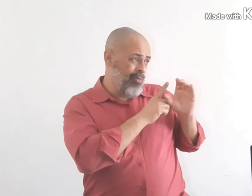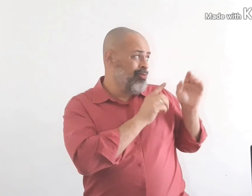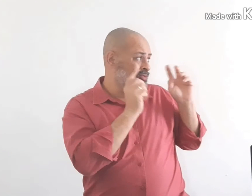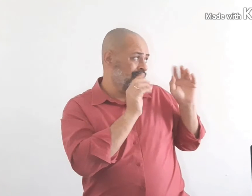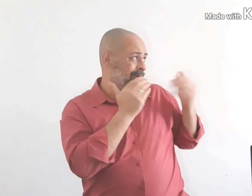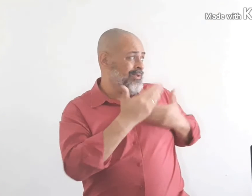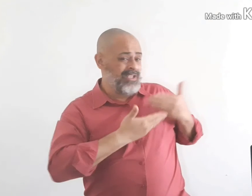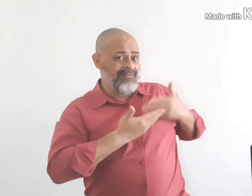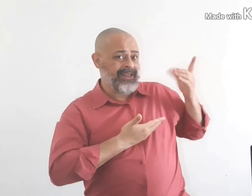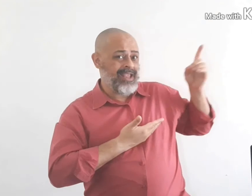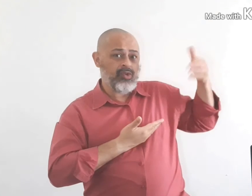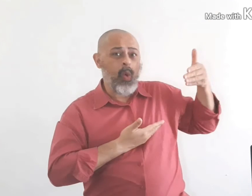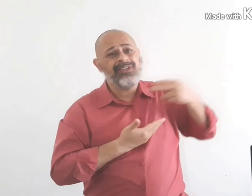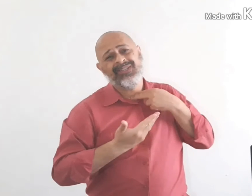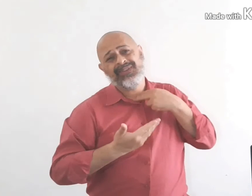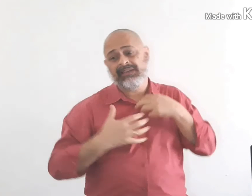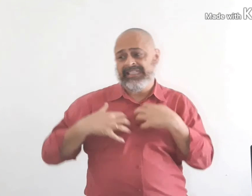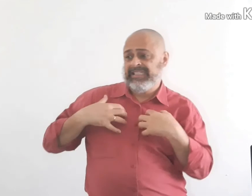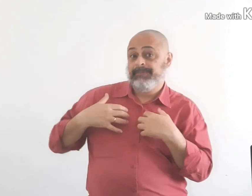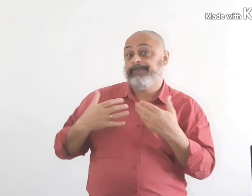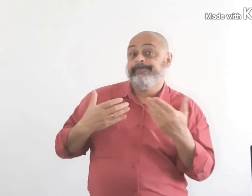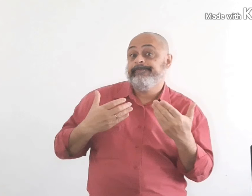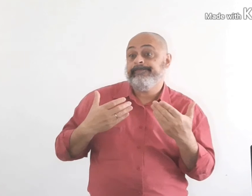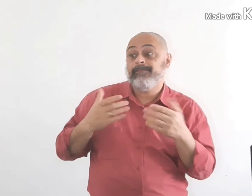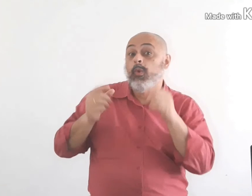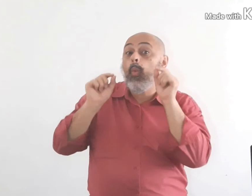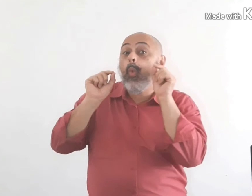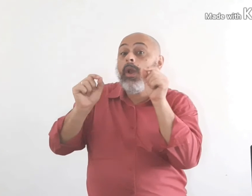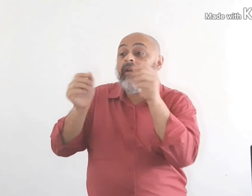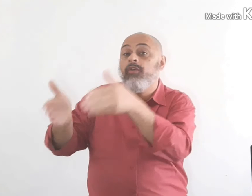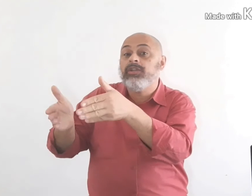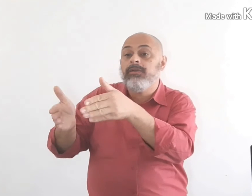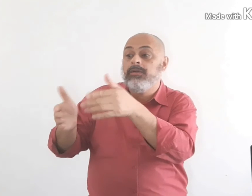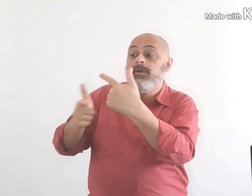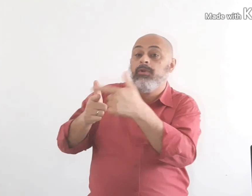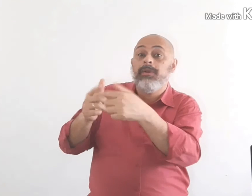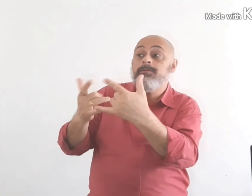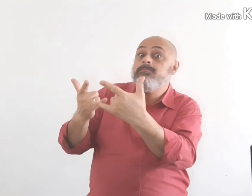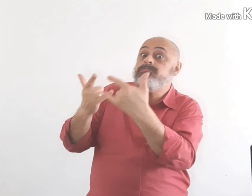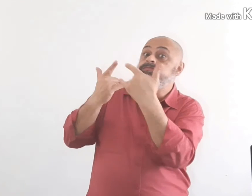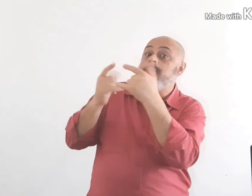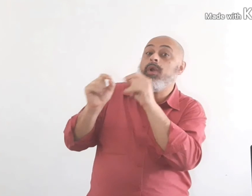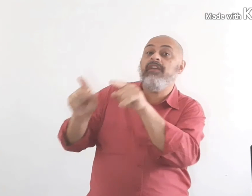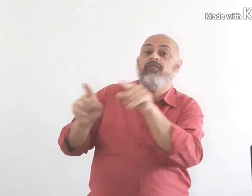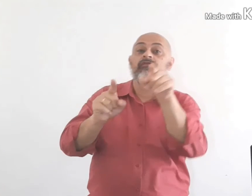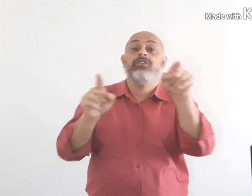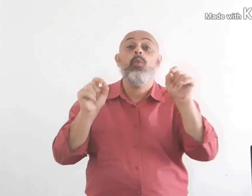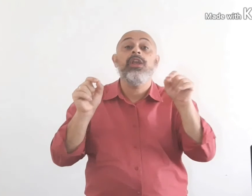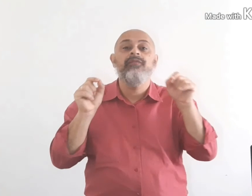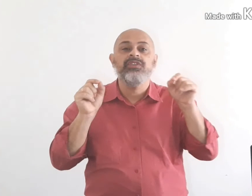Senhor. Por isso, deixando os ídolos, vocês se converteram, voltaram os olhos